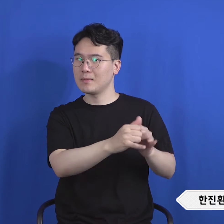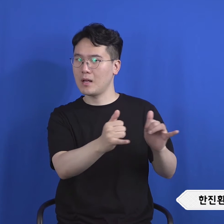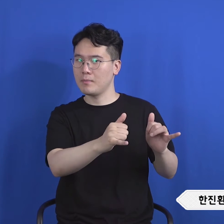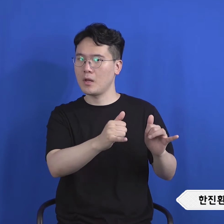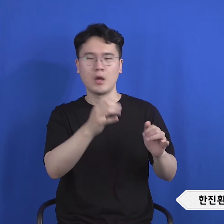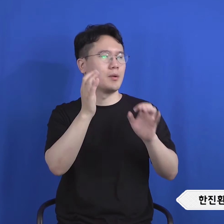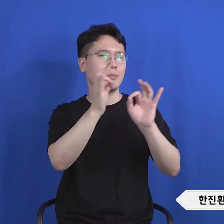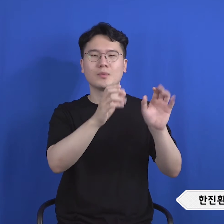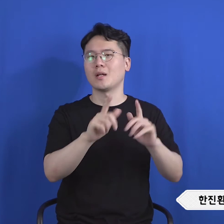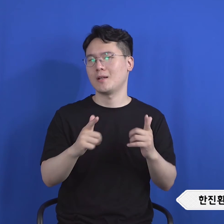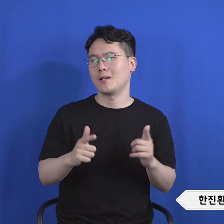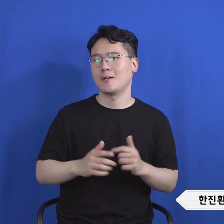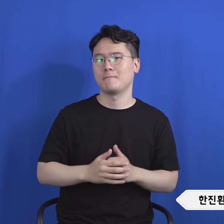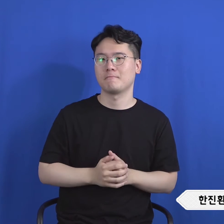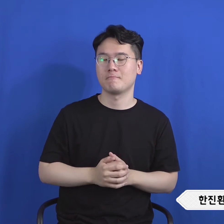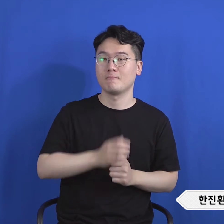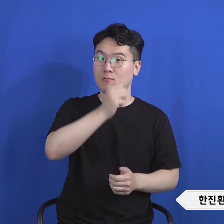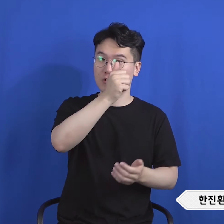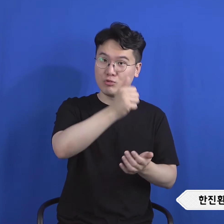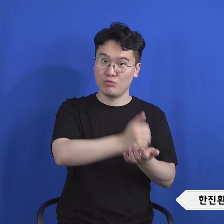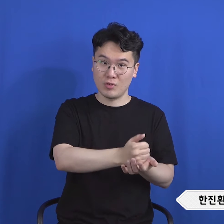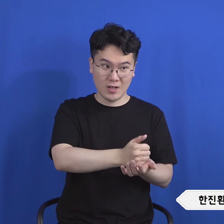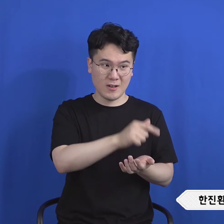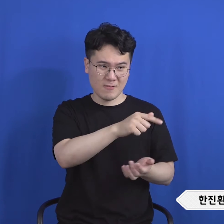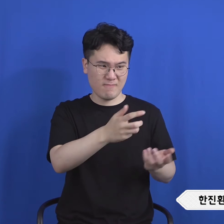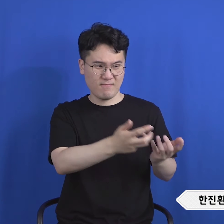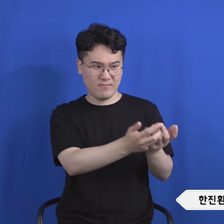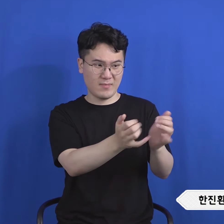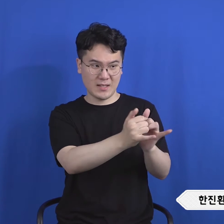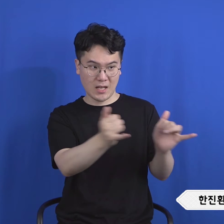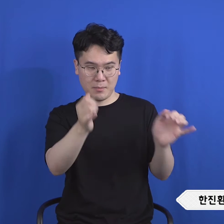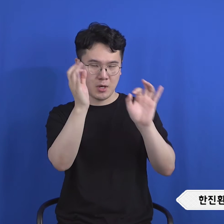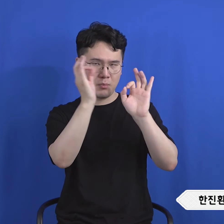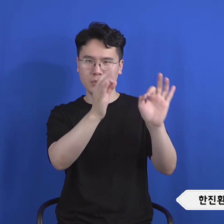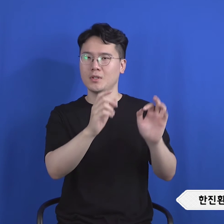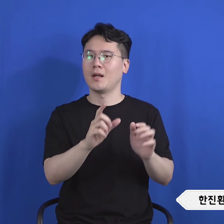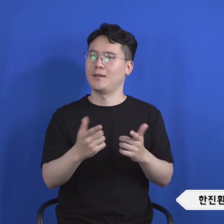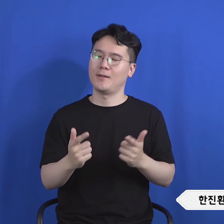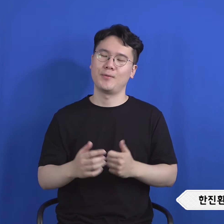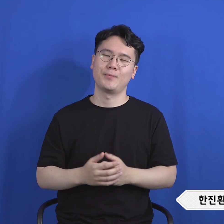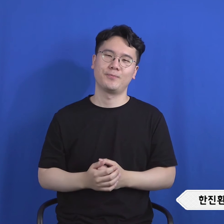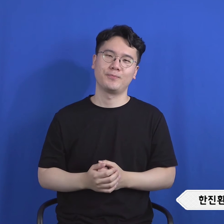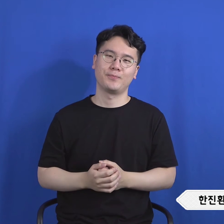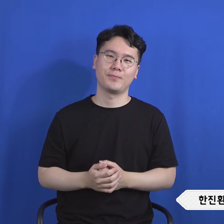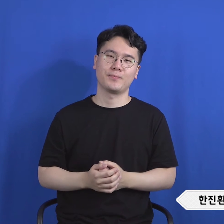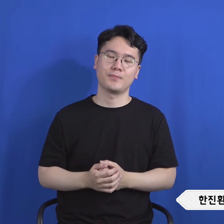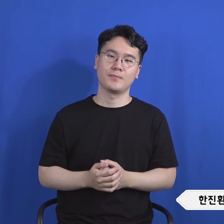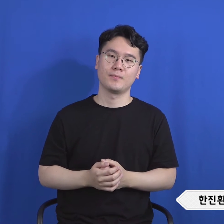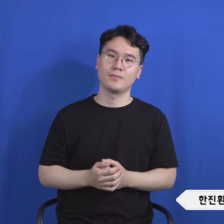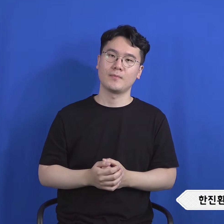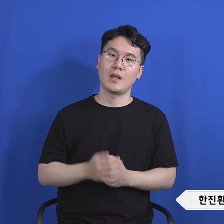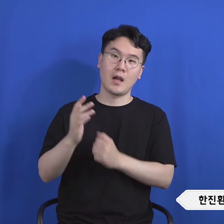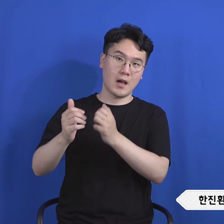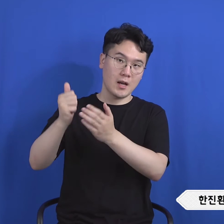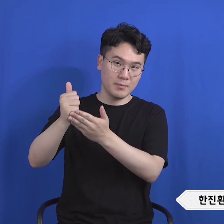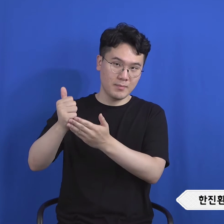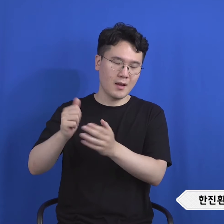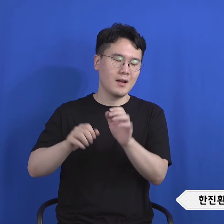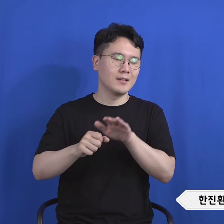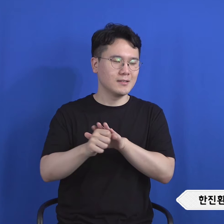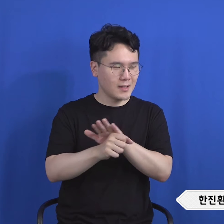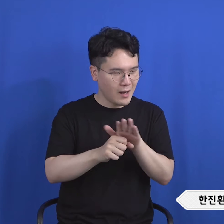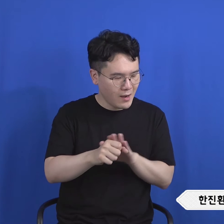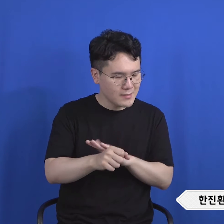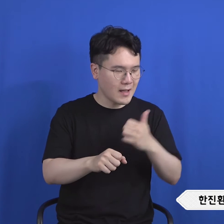않습니다. 죄와 실수와 허물로 둘러싸인 그런 존재로 보시지 않습니다. 당신의 사랑하는 아들,